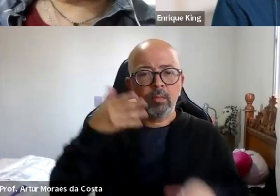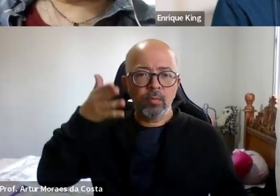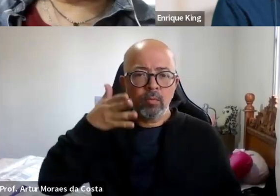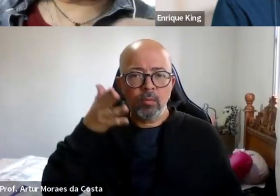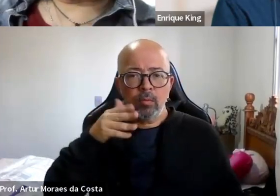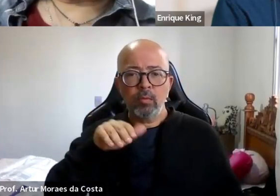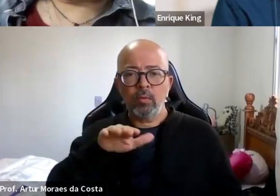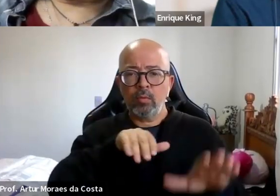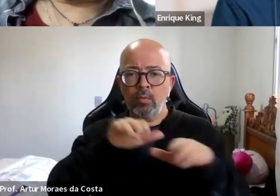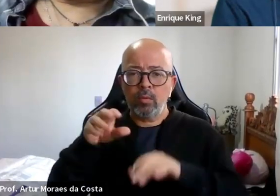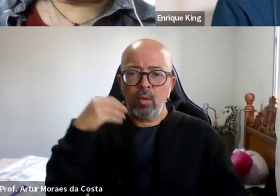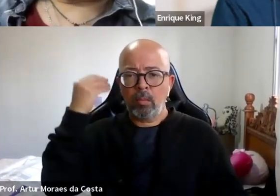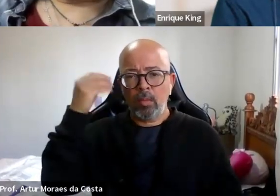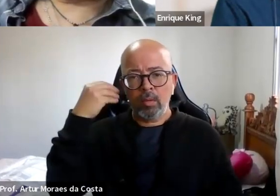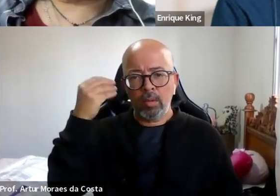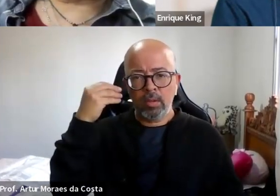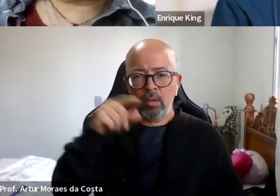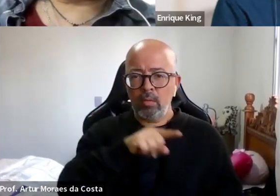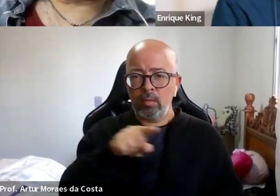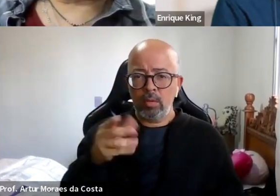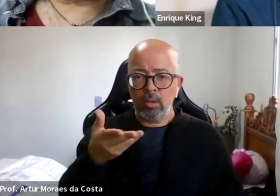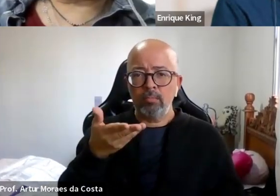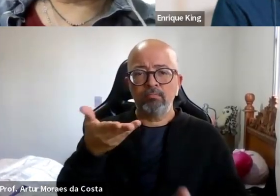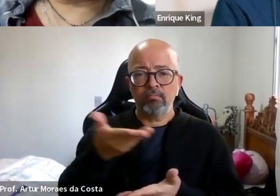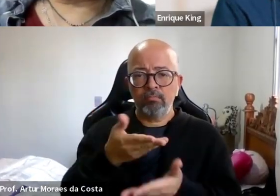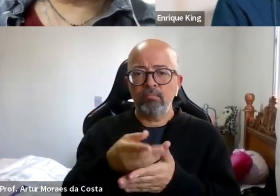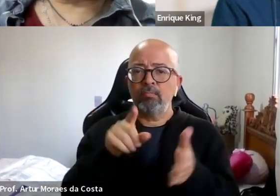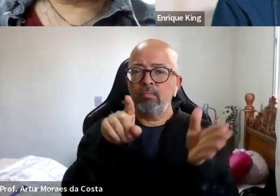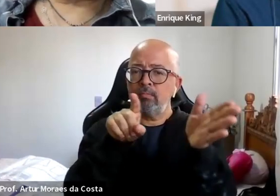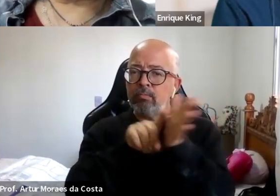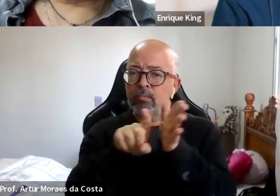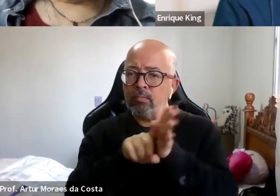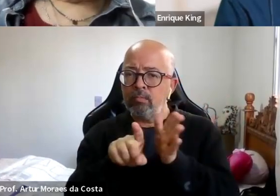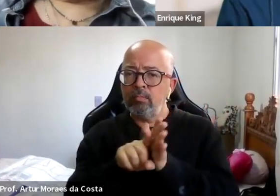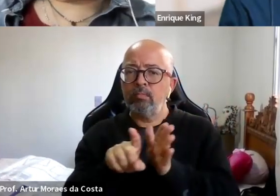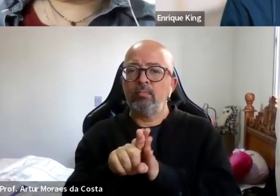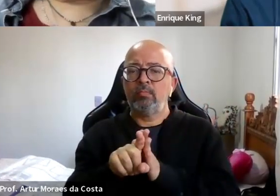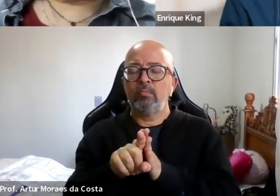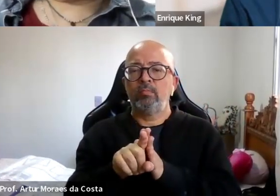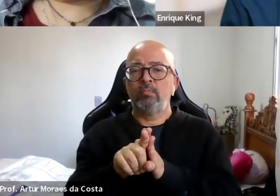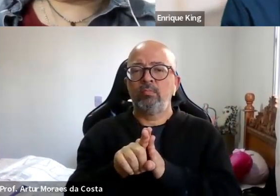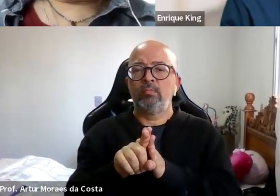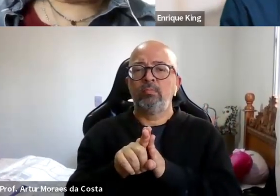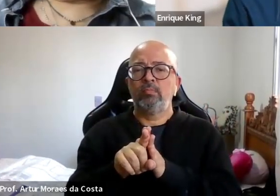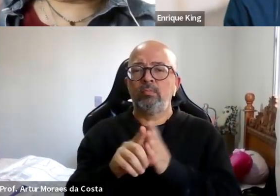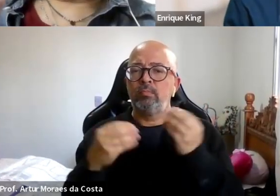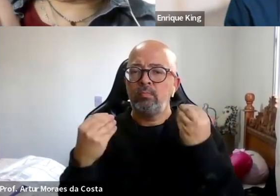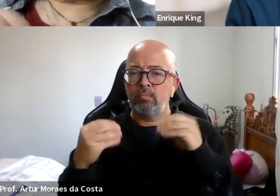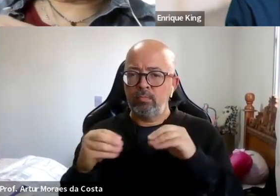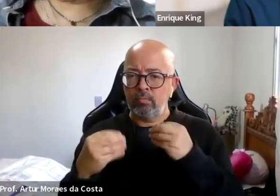no va a ser posible por medio de preguntas Entonces si quieren hacer